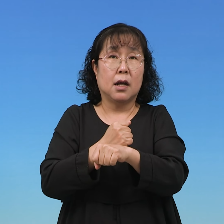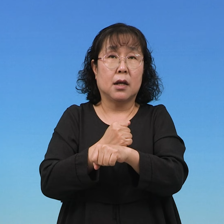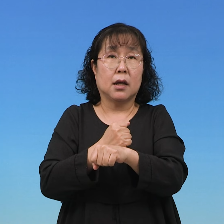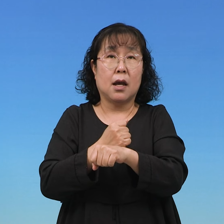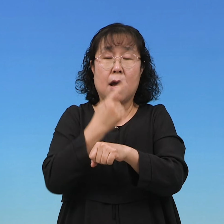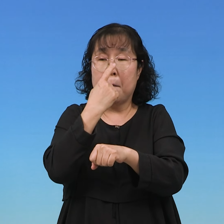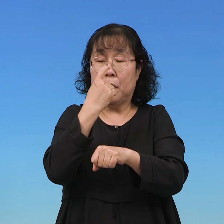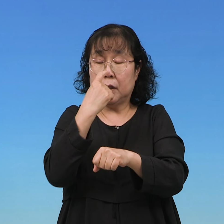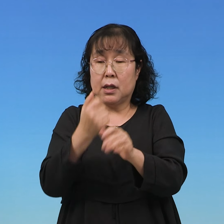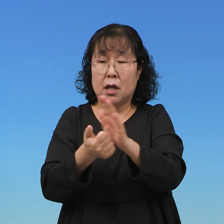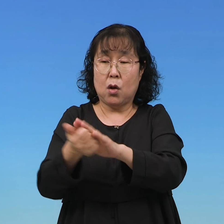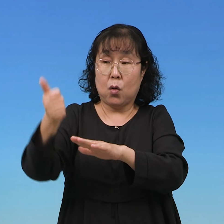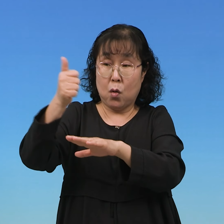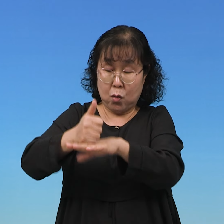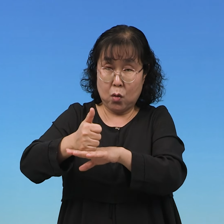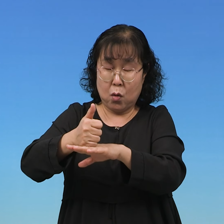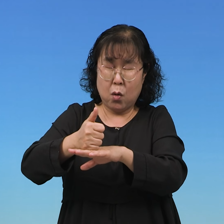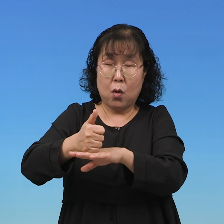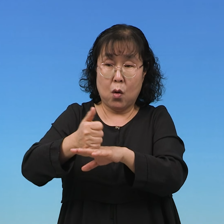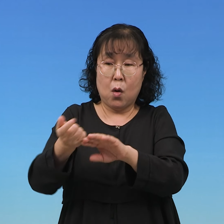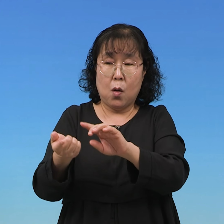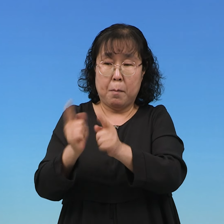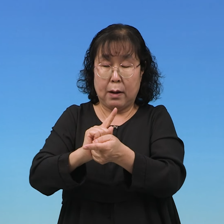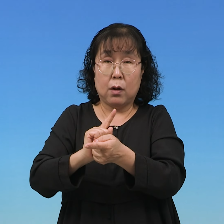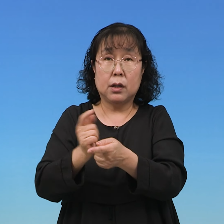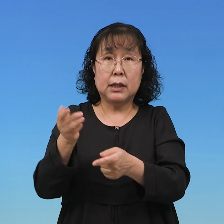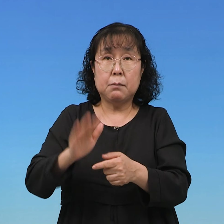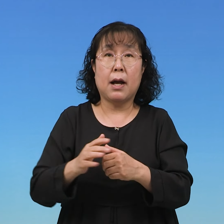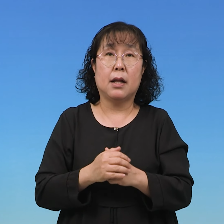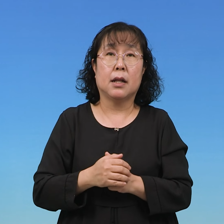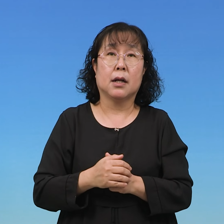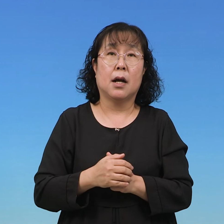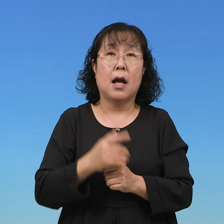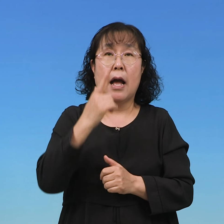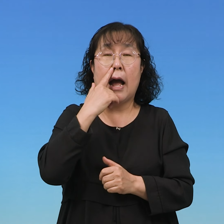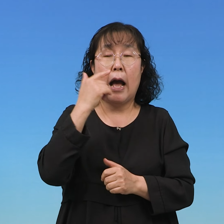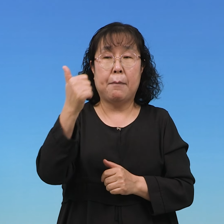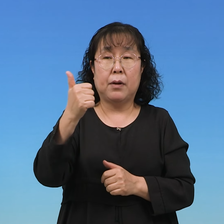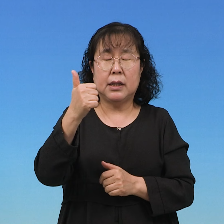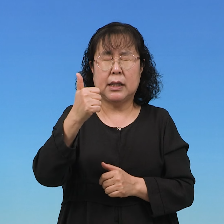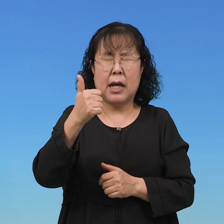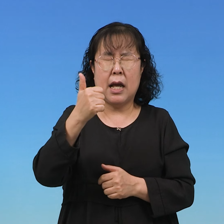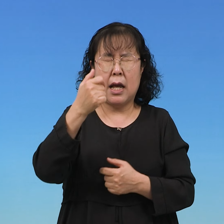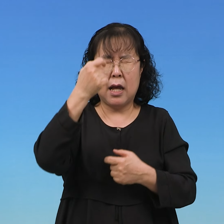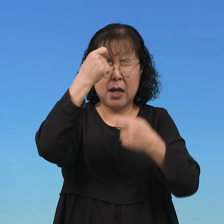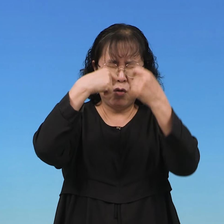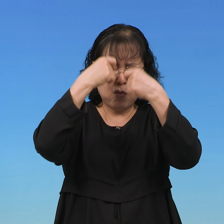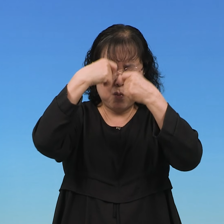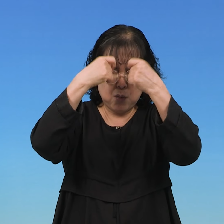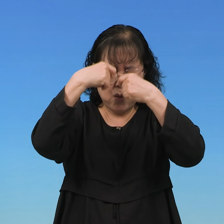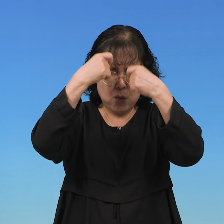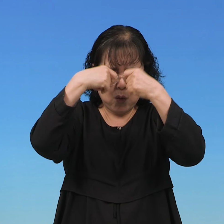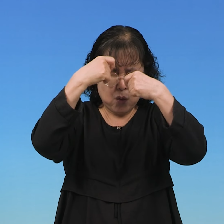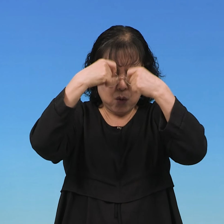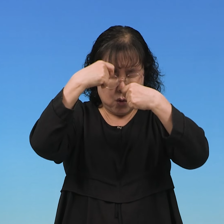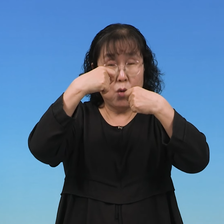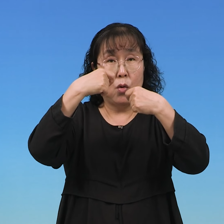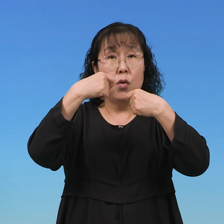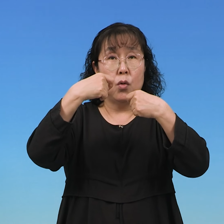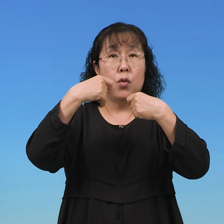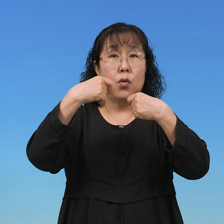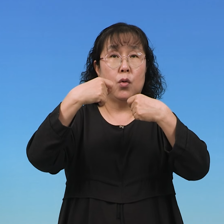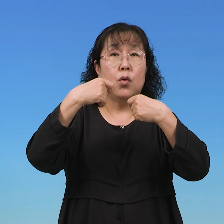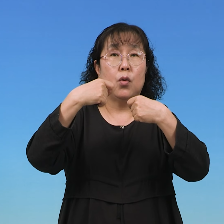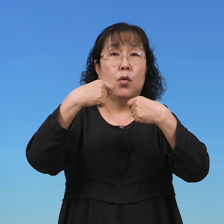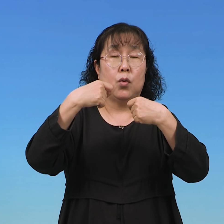멋진 성공으로 바꿀 수 있었지만 그 과정에서 아버지의 눈물이라는 대가지불이 있었다는 거예요.